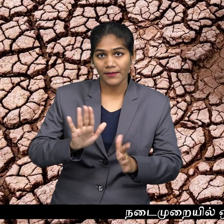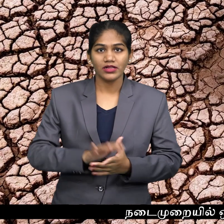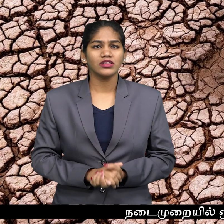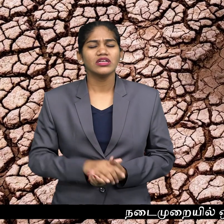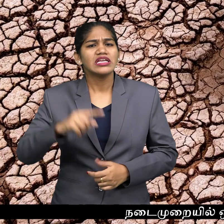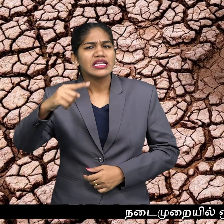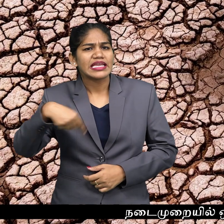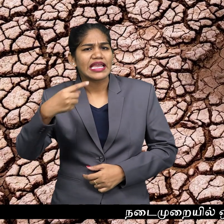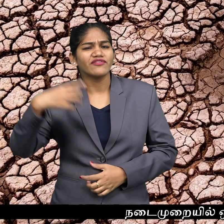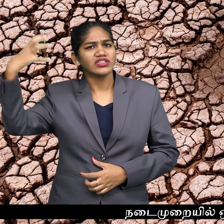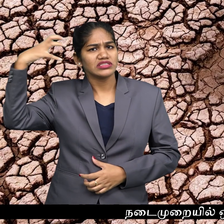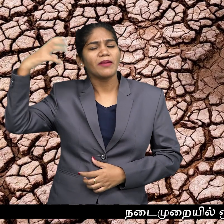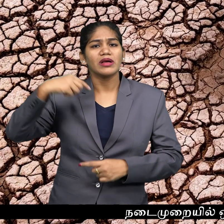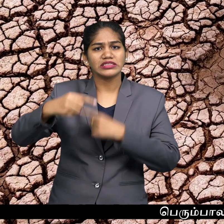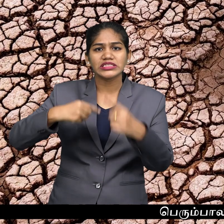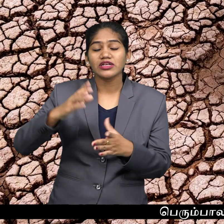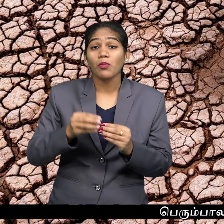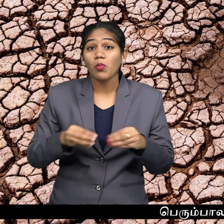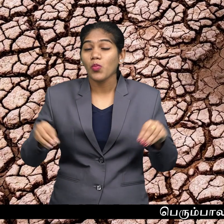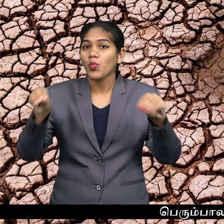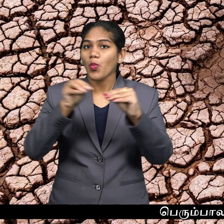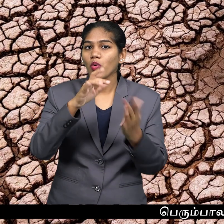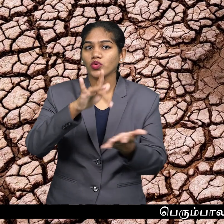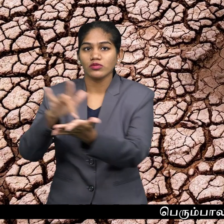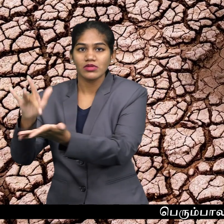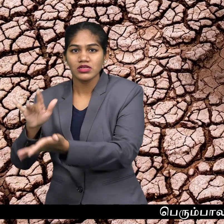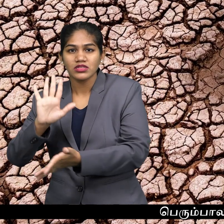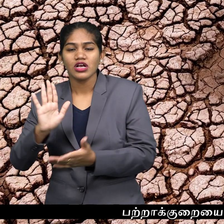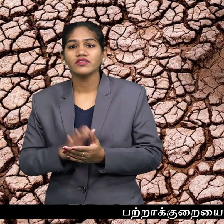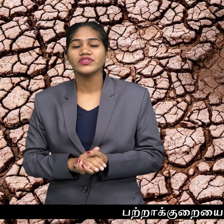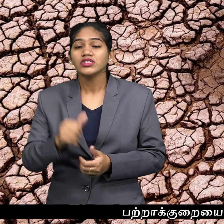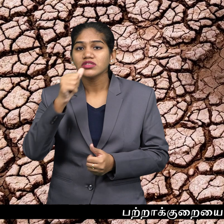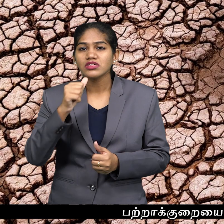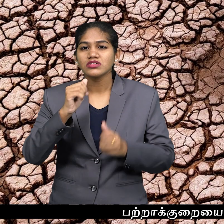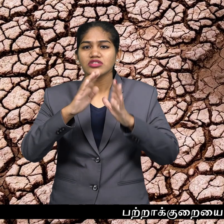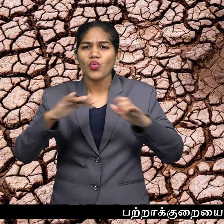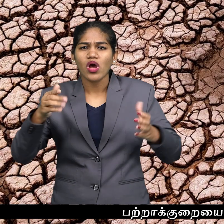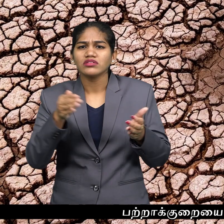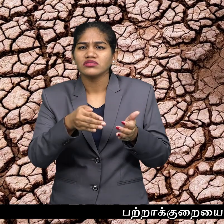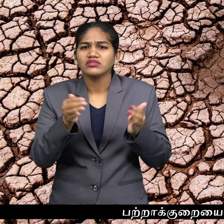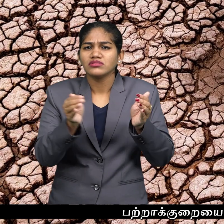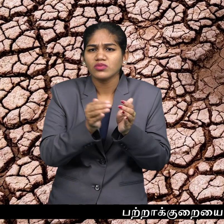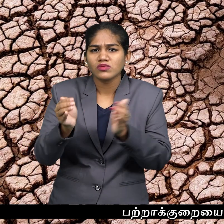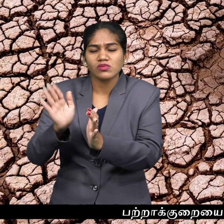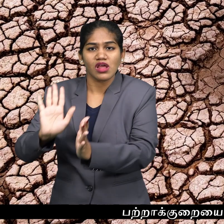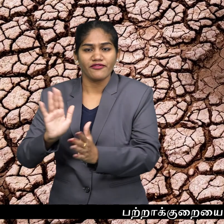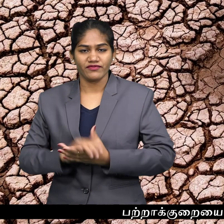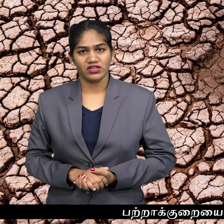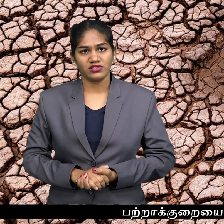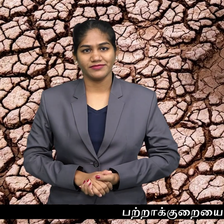நடைமுறையில் ஒவ்வொரு கோடை காலத்திலும் பெரும்பாலான இடங்களில் தண்ணீர் பற்றாக்குறையை எதிர்கொள்ள வேண்டியிருக்கும்